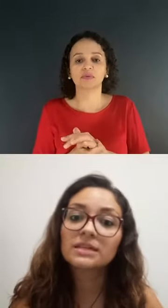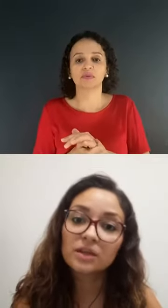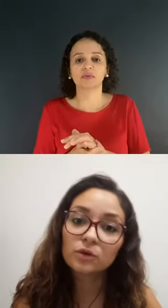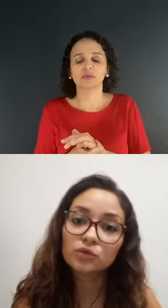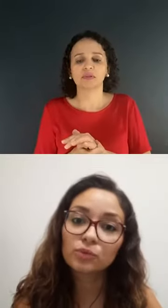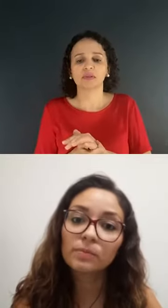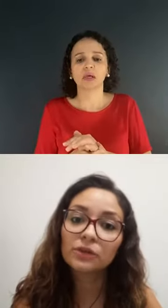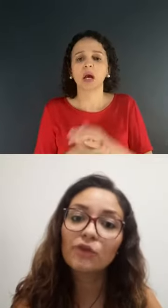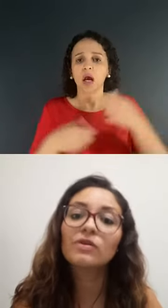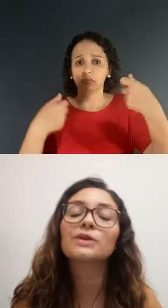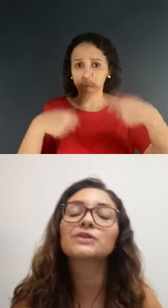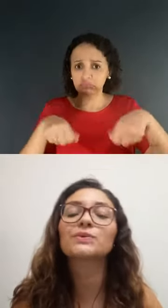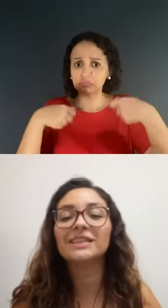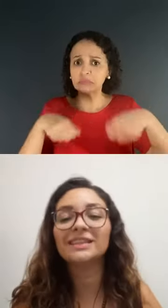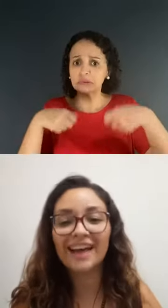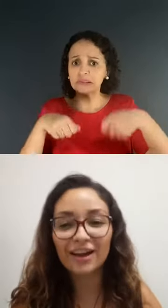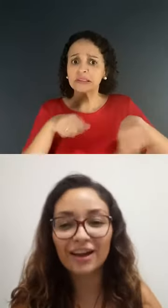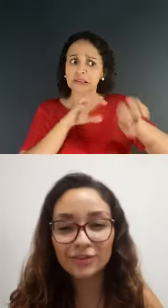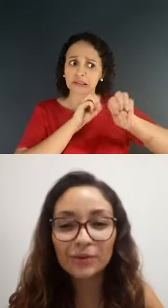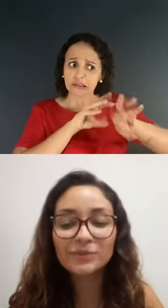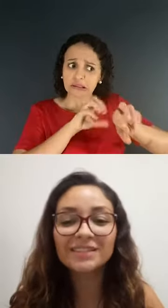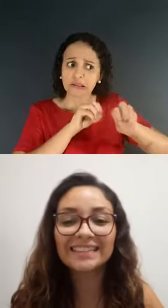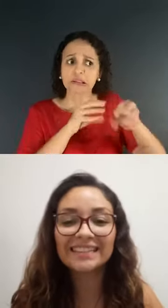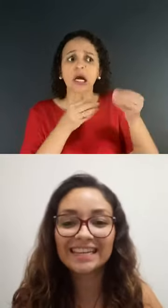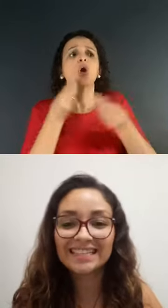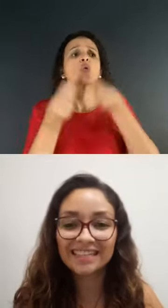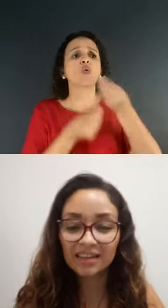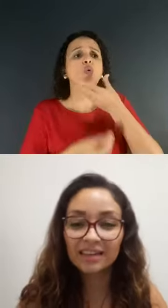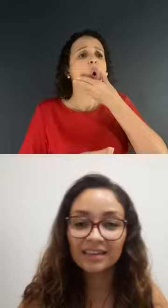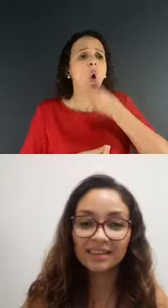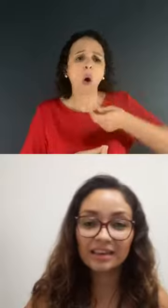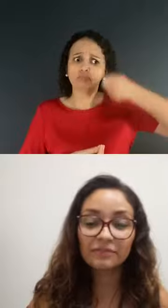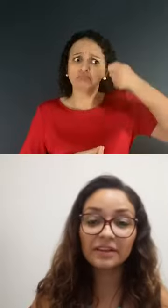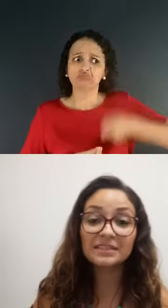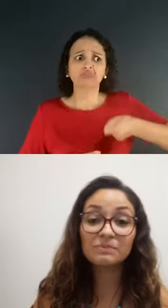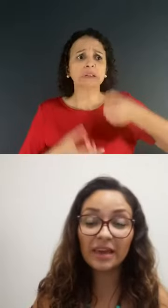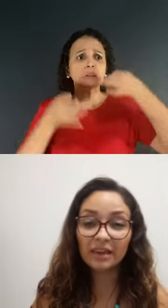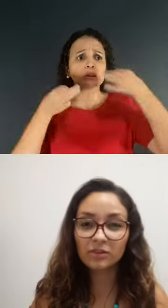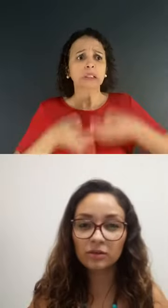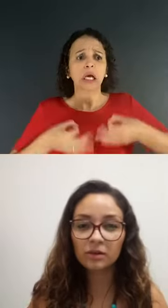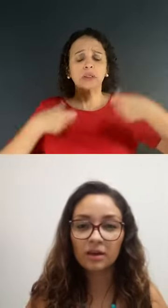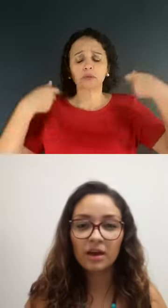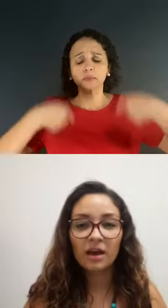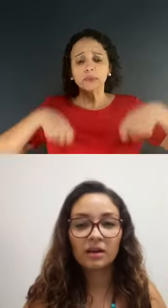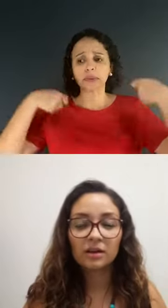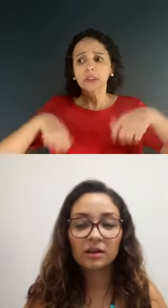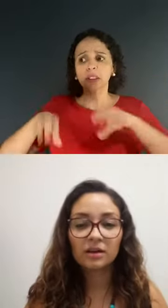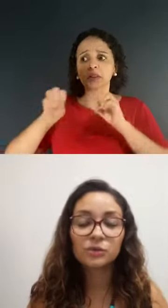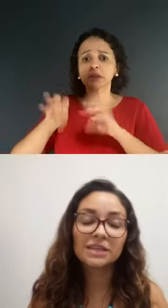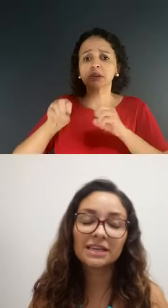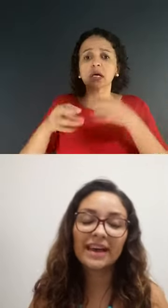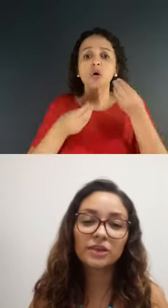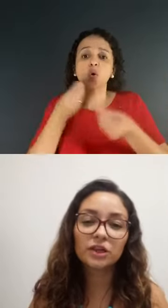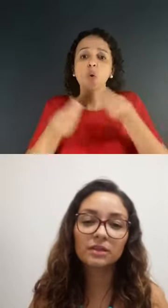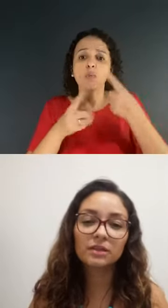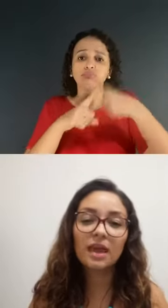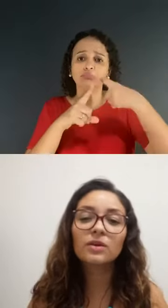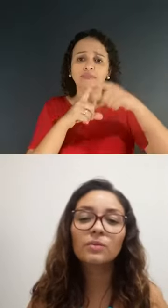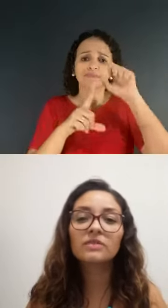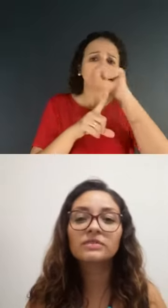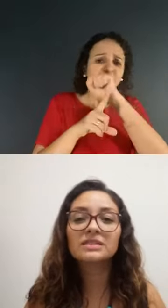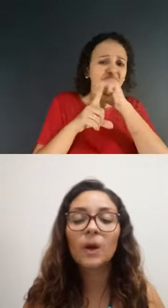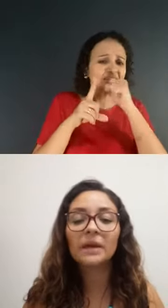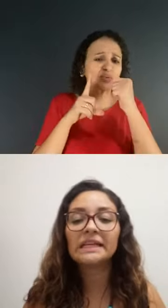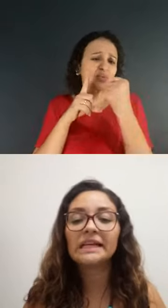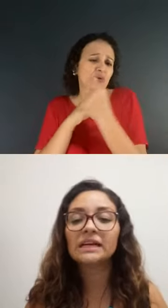uma educação sobre uma nova masculinidade, com certeza, né? Infelizmente, a sociedade ainda